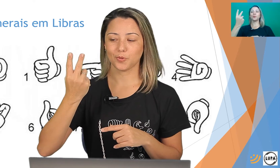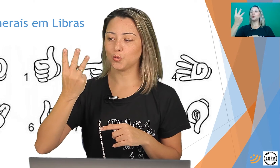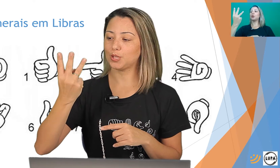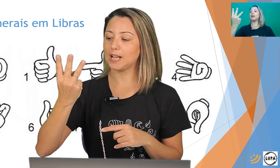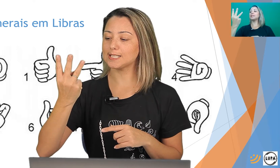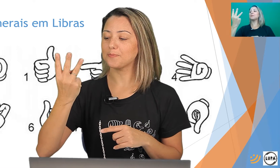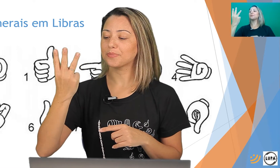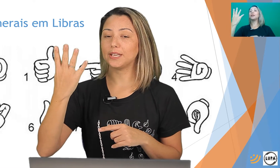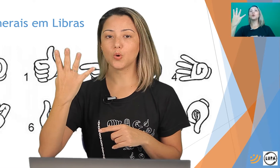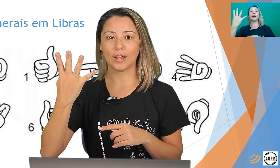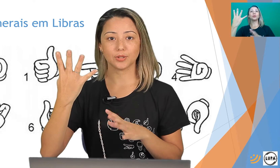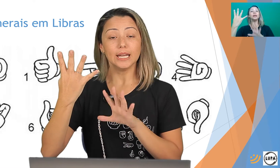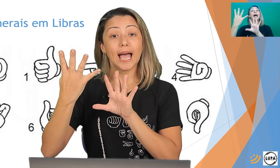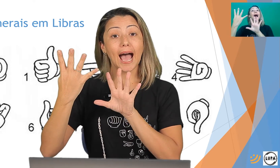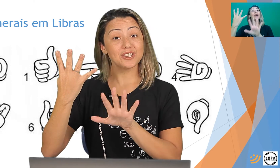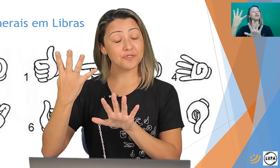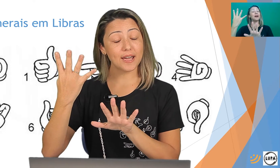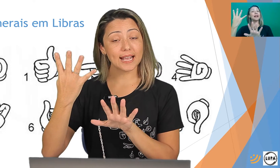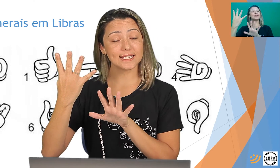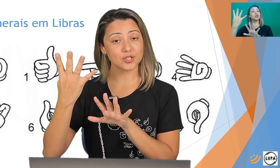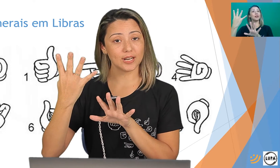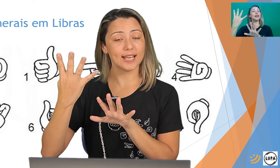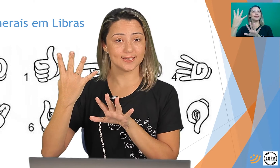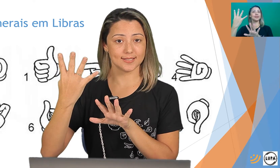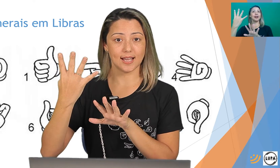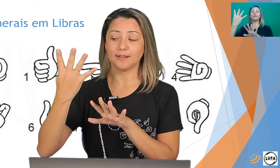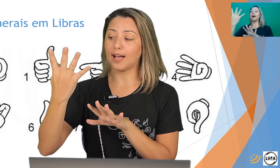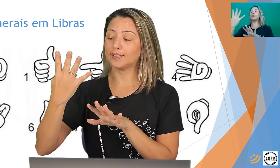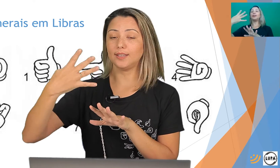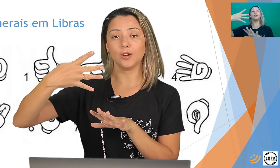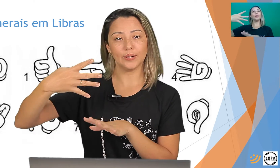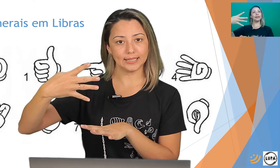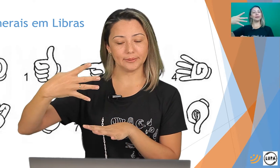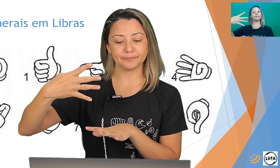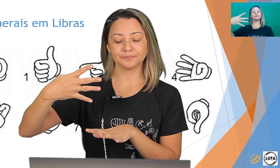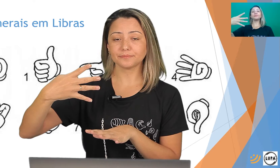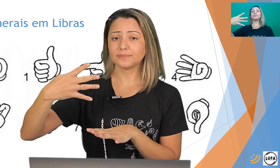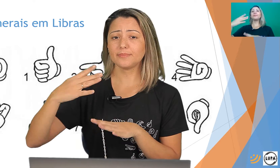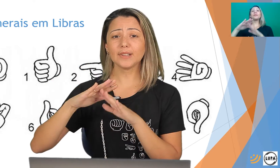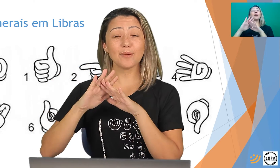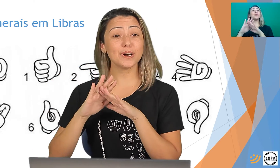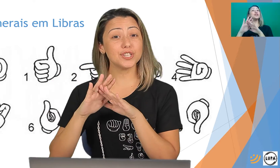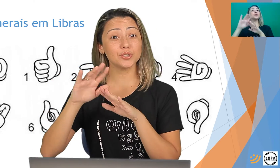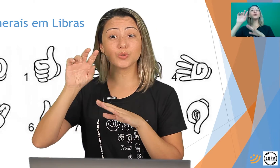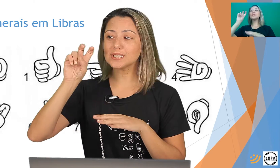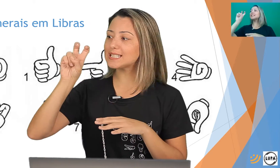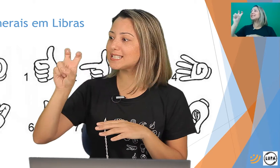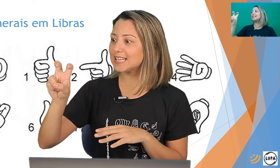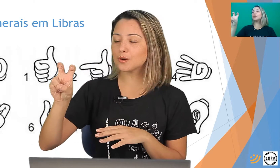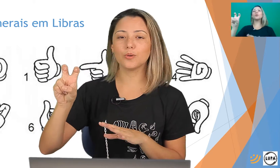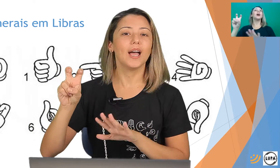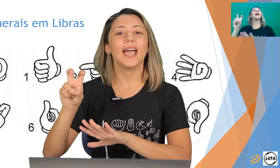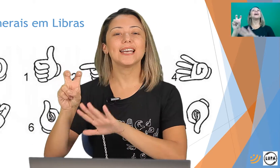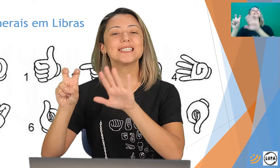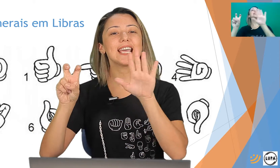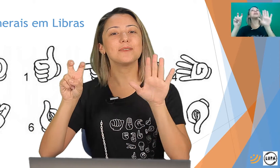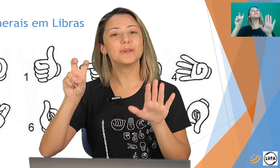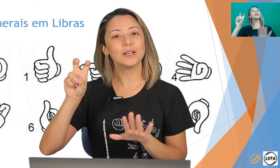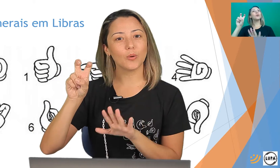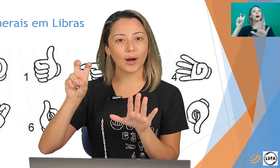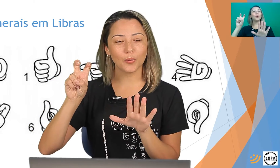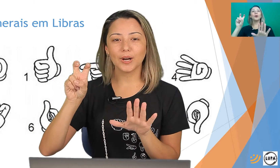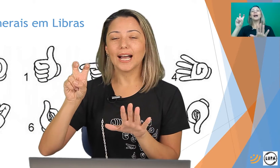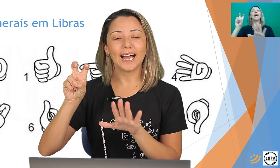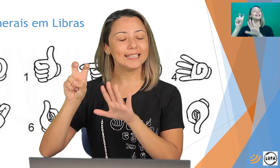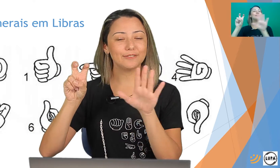2, o 3 e o 4. A diferença é só nessas, tá? Aqui ou aqui. A partir do 5 é